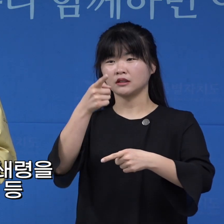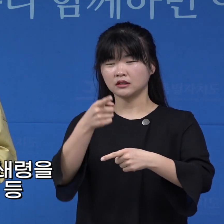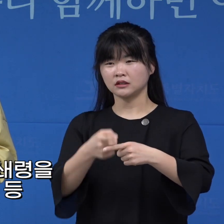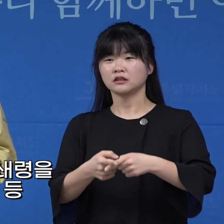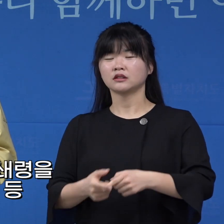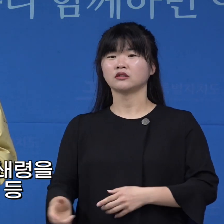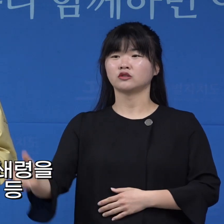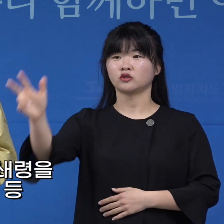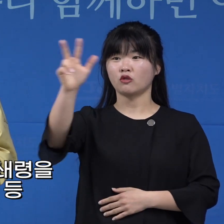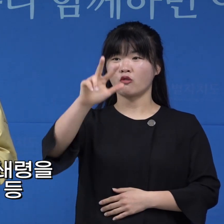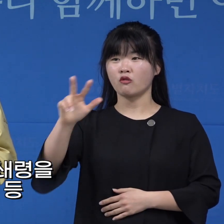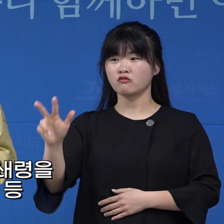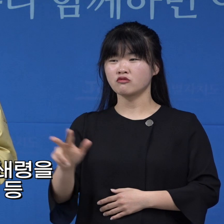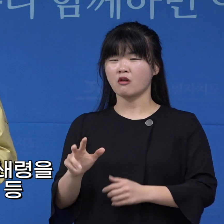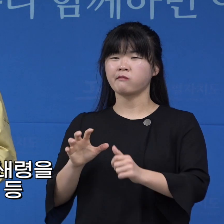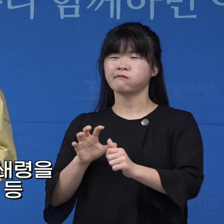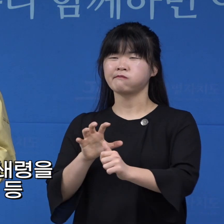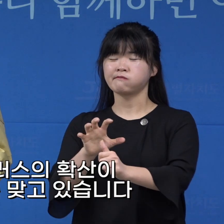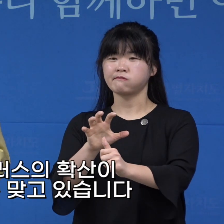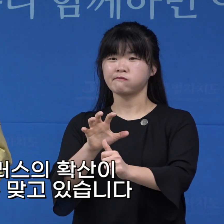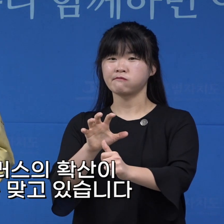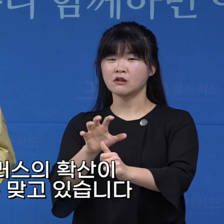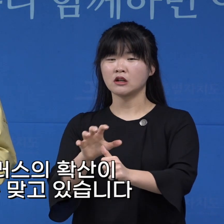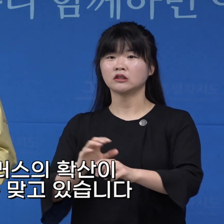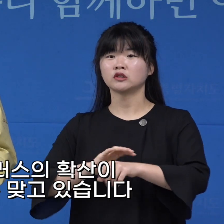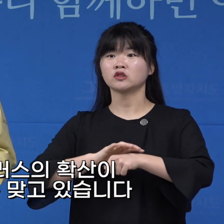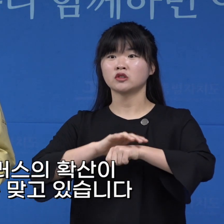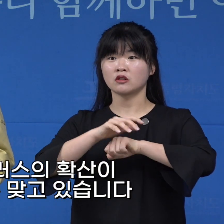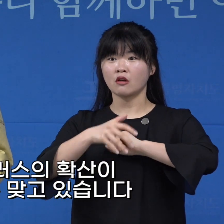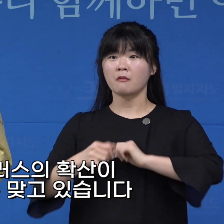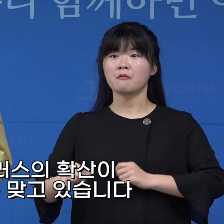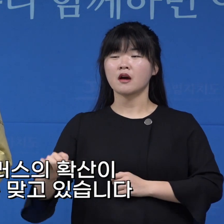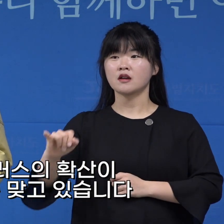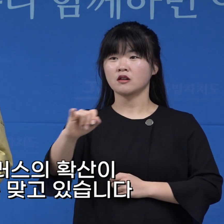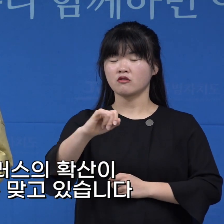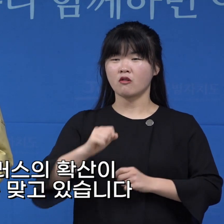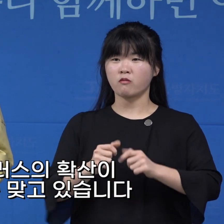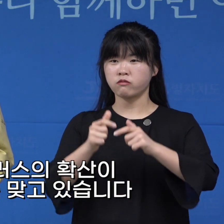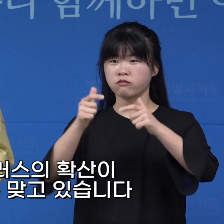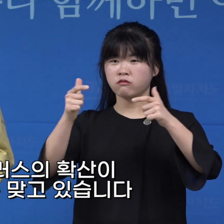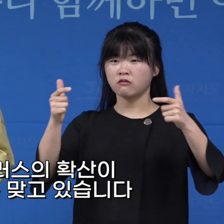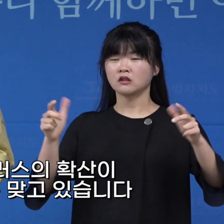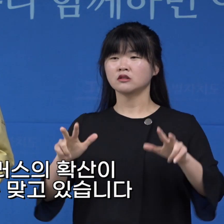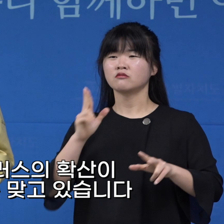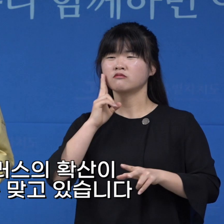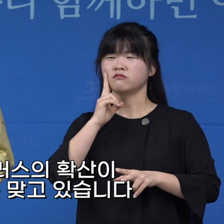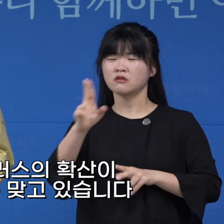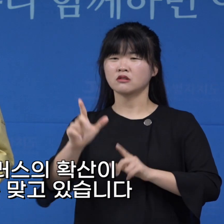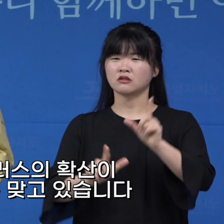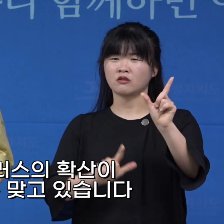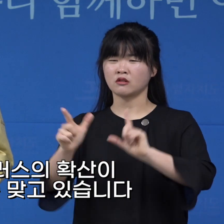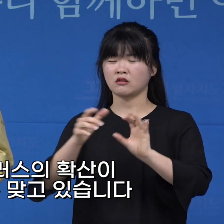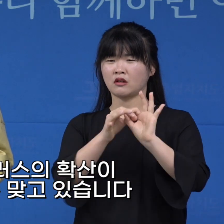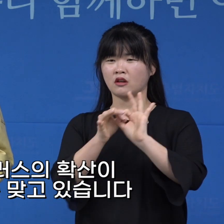전국에 봉쇄령을 내리는 등 세계적으로 바이러스의 확산이 심각한 국면을 계속